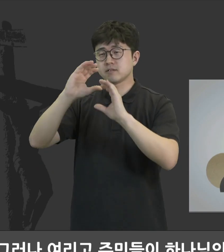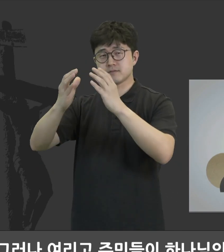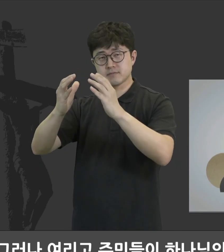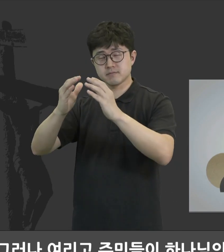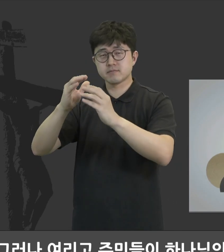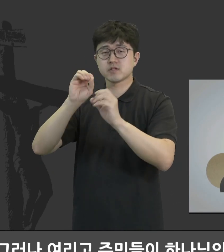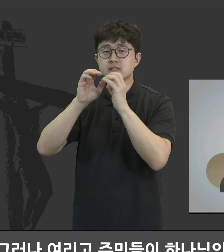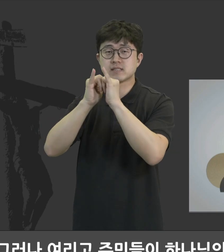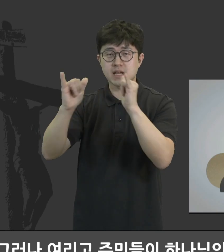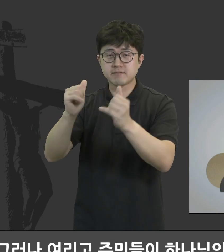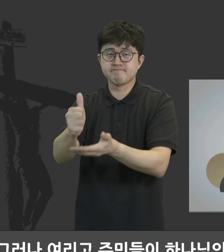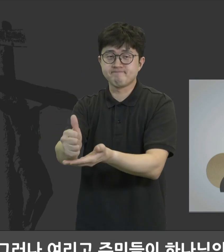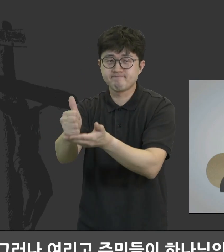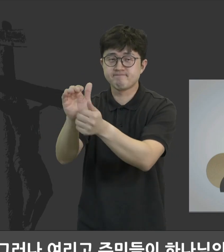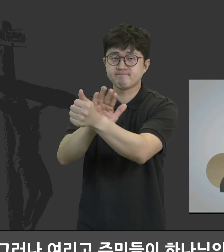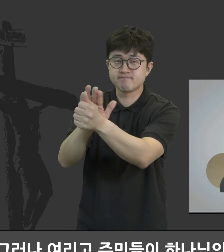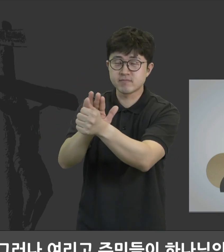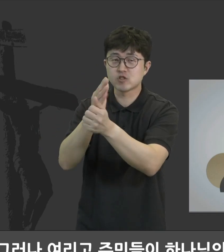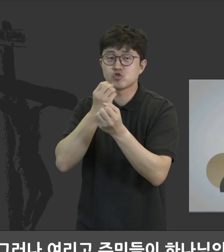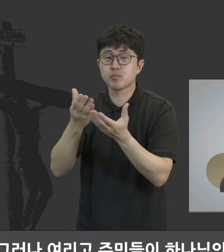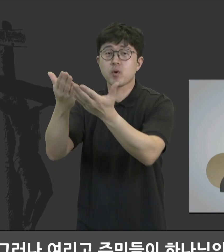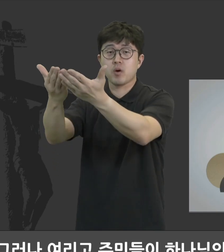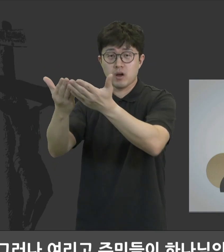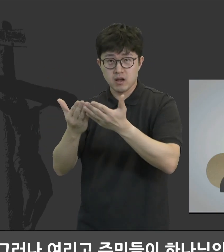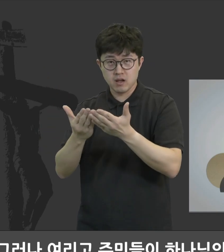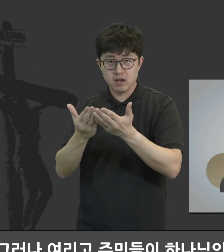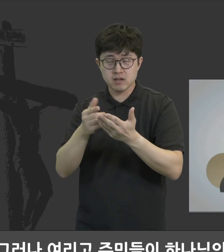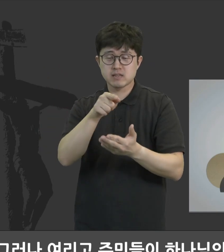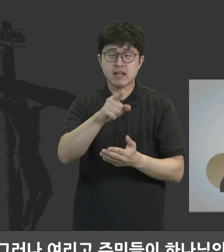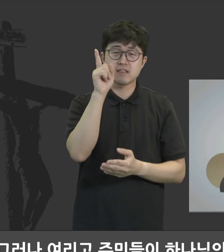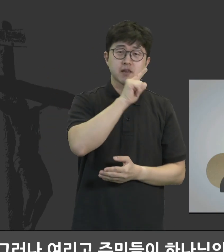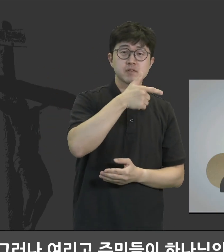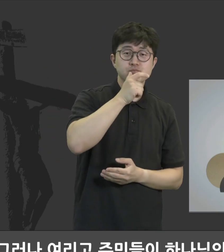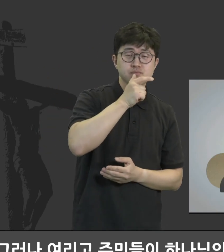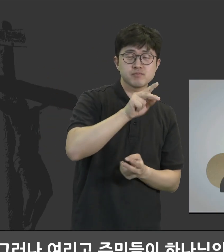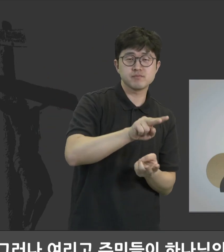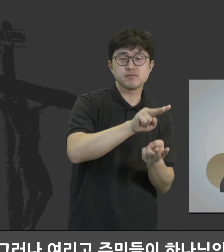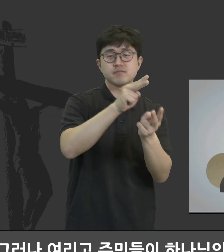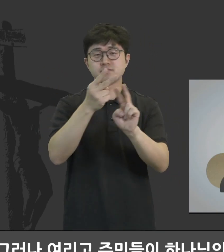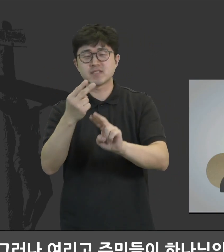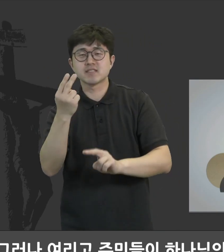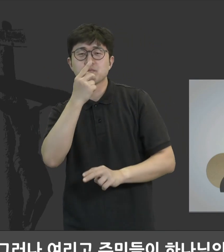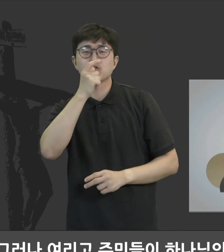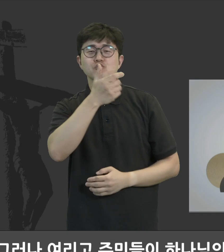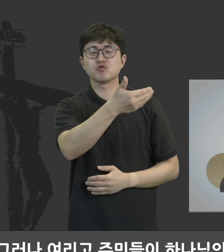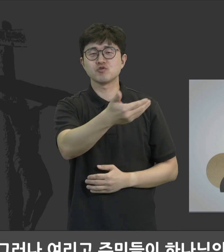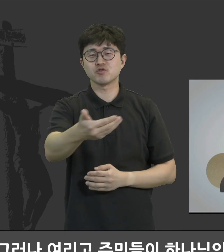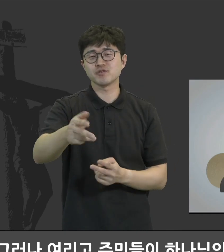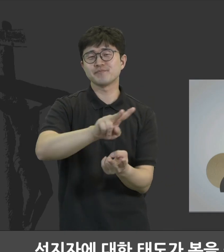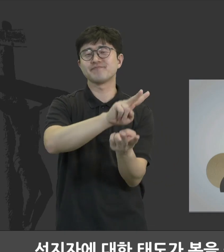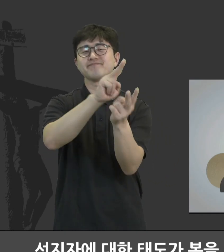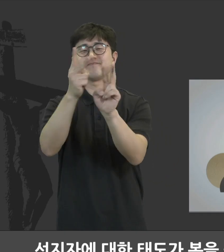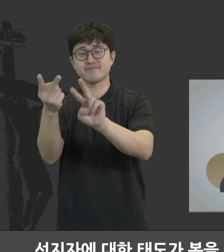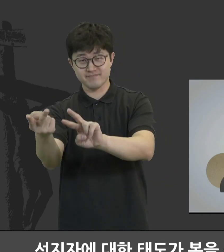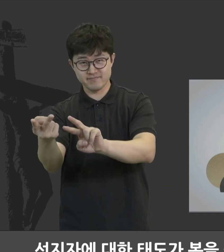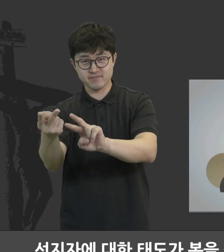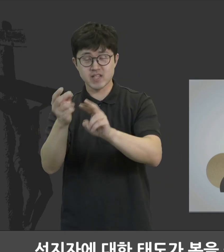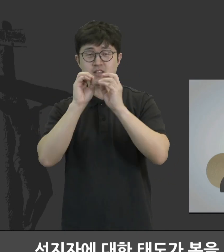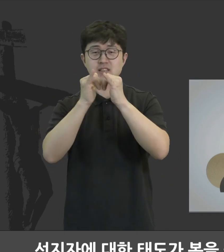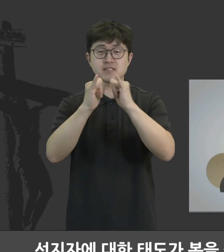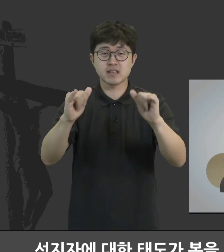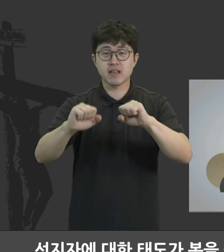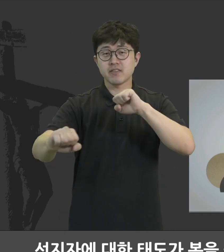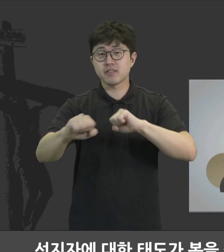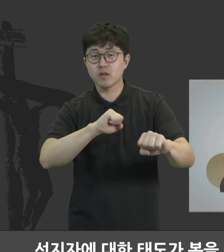선지자를 존중하자 그들은 축복을 받고 여리고의 나쁜 물은 생명수로 변합니다. 선지자에 대한